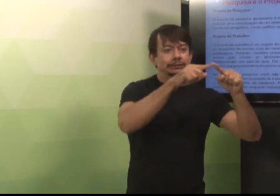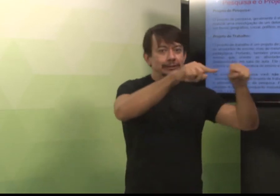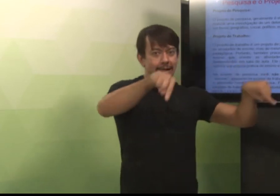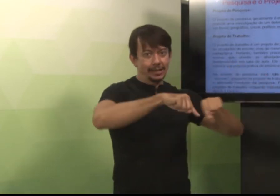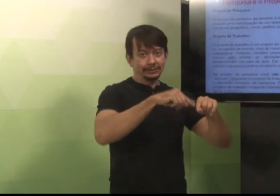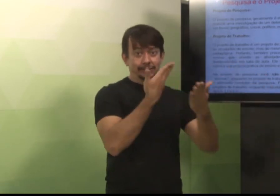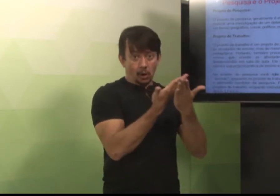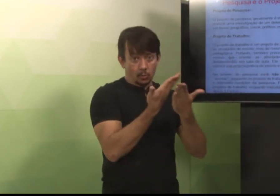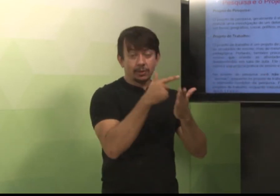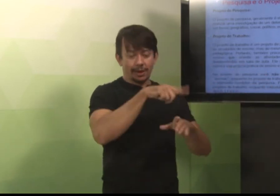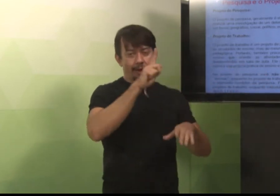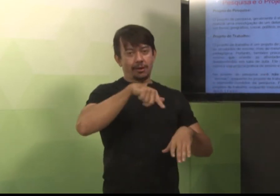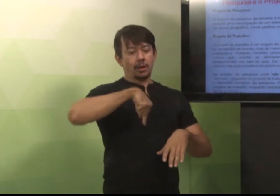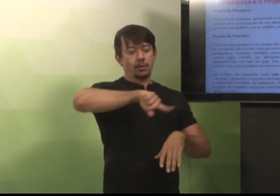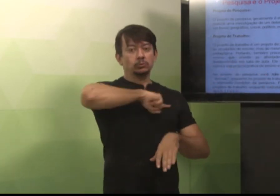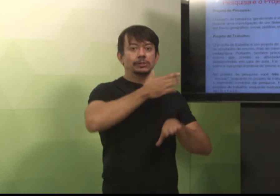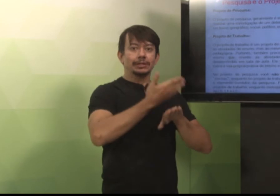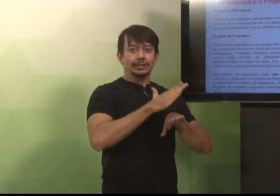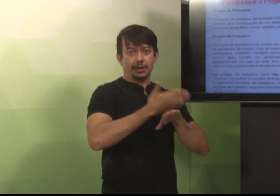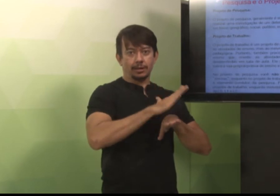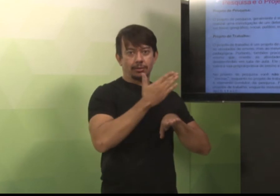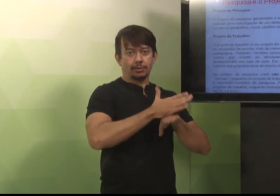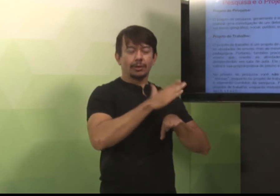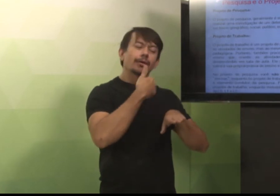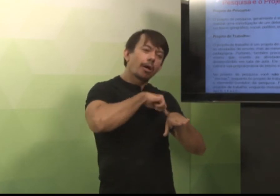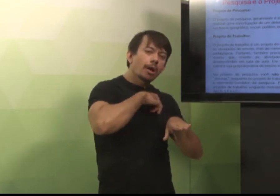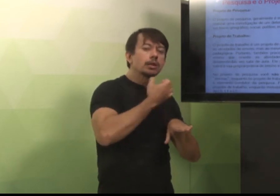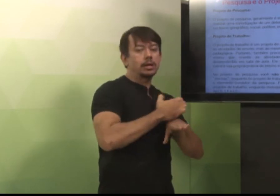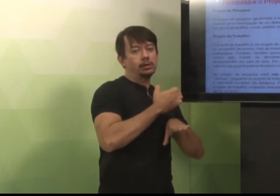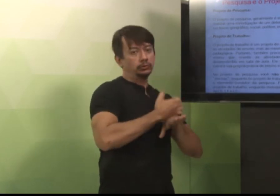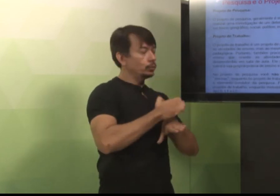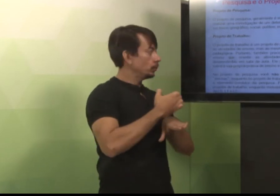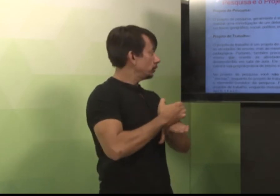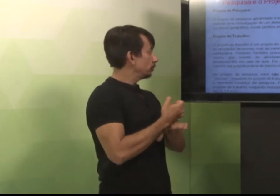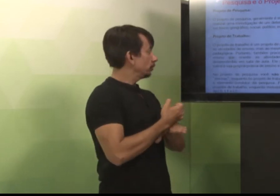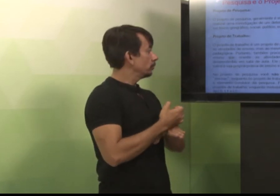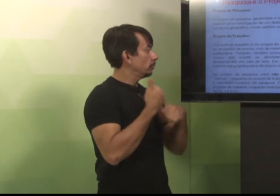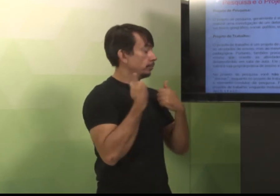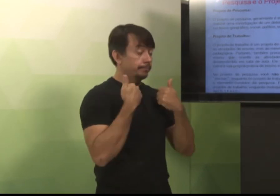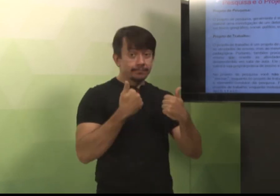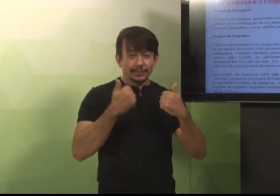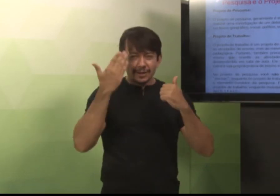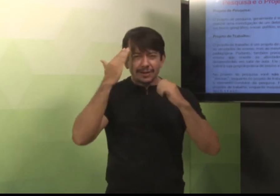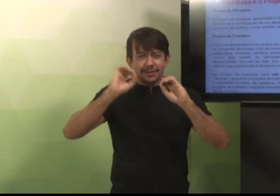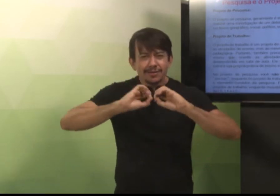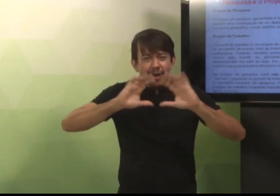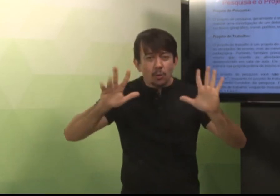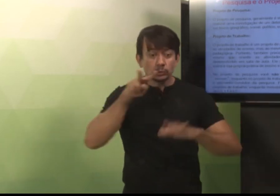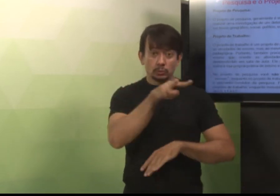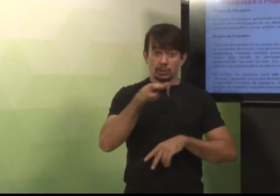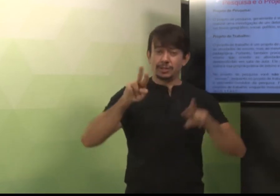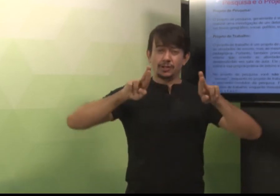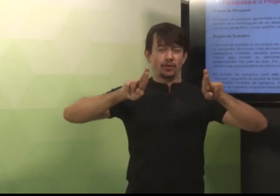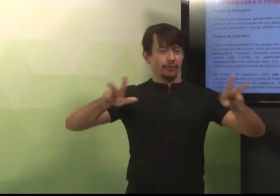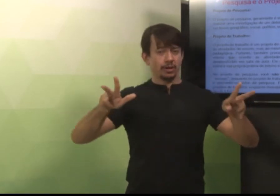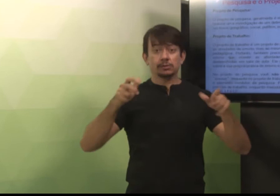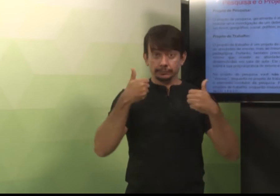o processo de ensino com foco em uma sala de aula. Isso é o nosso estágio. Entendeu? Ficou claro? Percebam que há